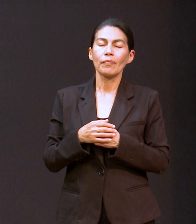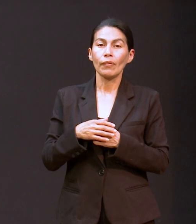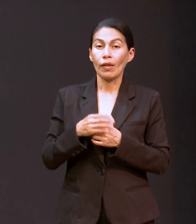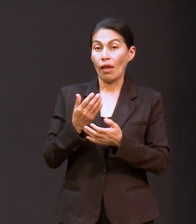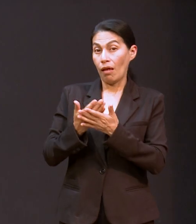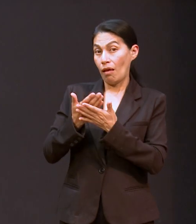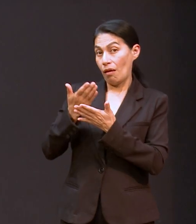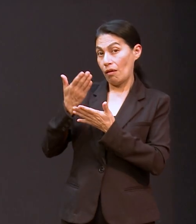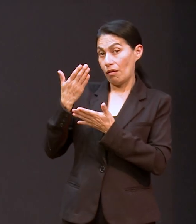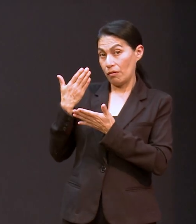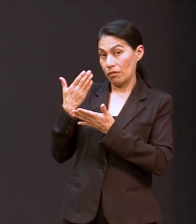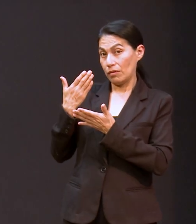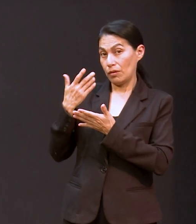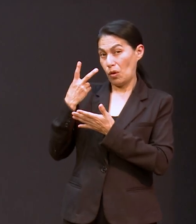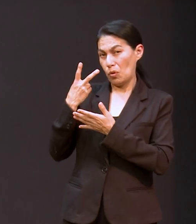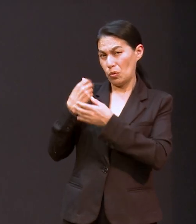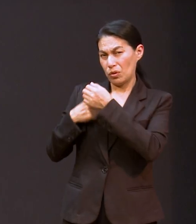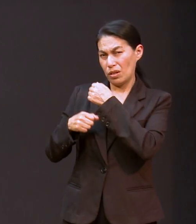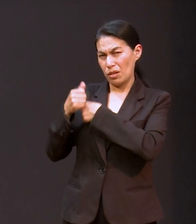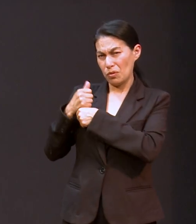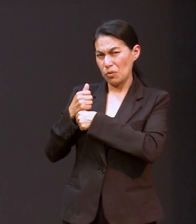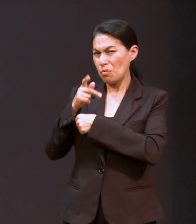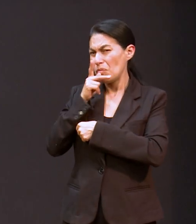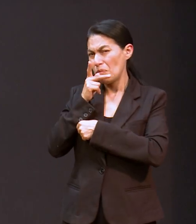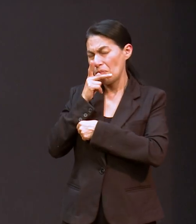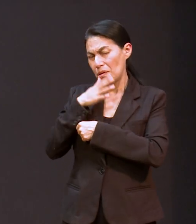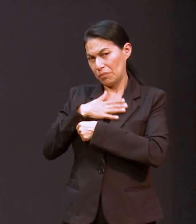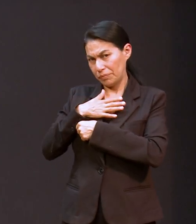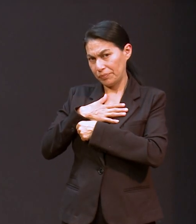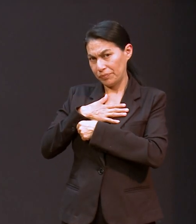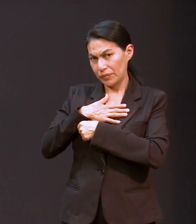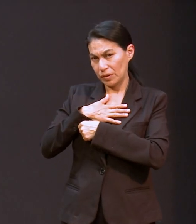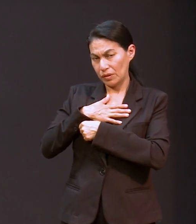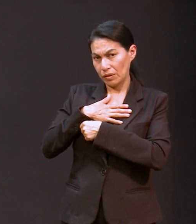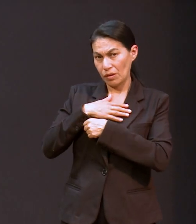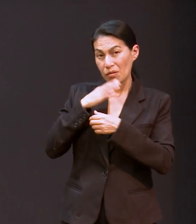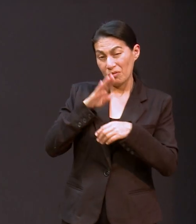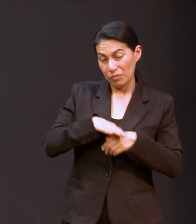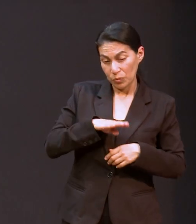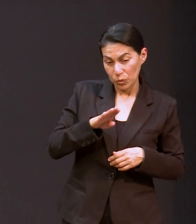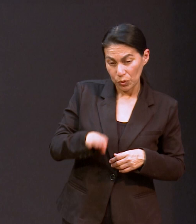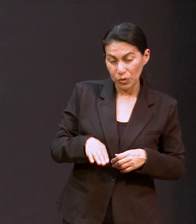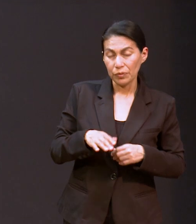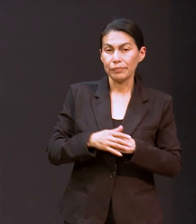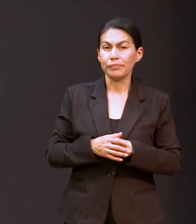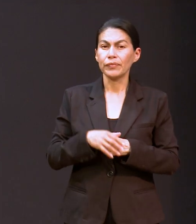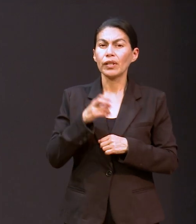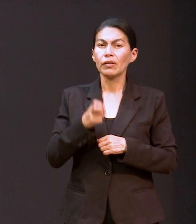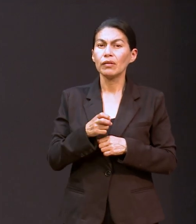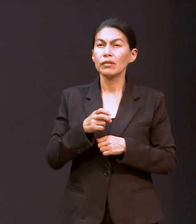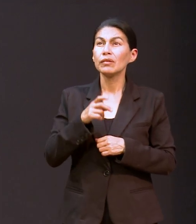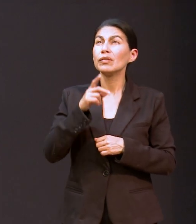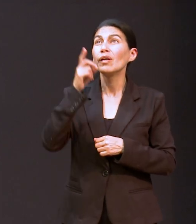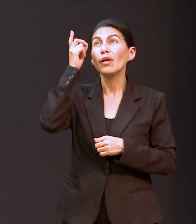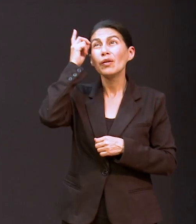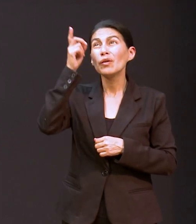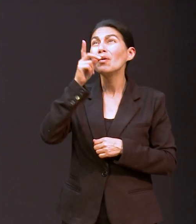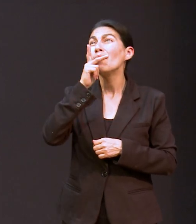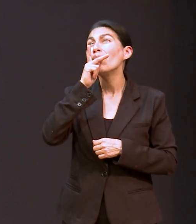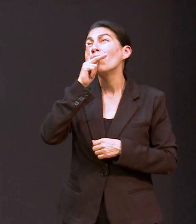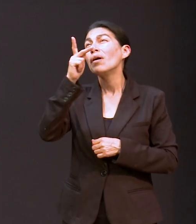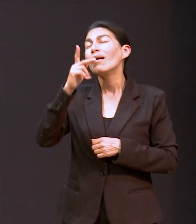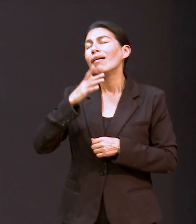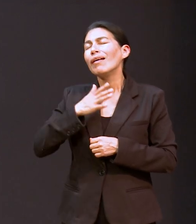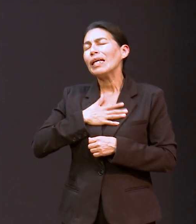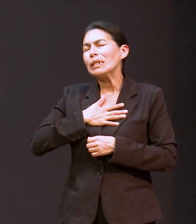maravilloso a mi padre falleció hace dos años atrás y bueno para mí mi padre